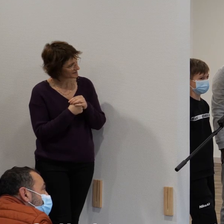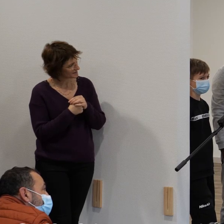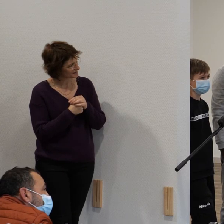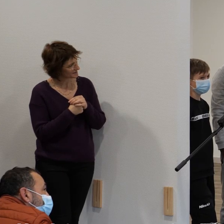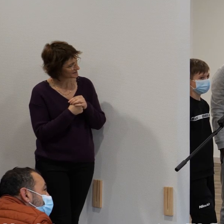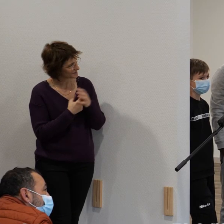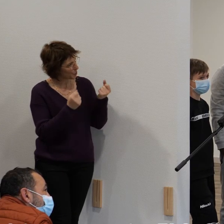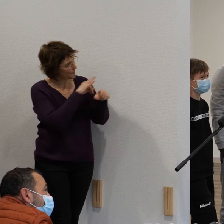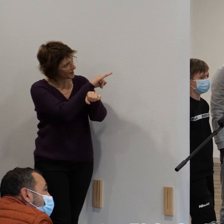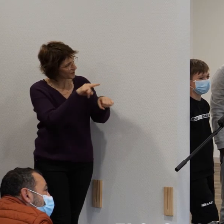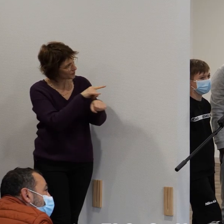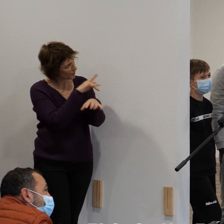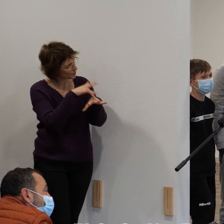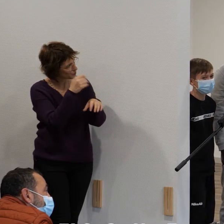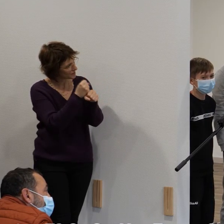Combien d'heures?